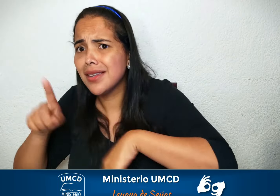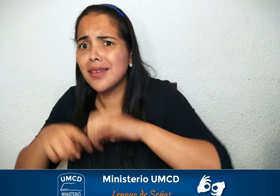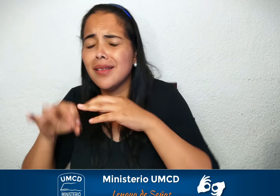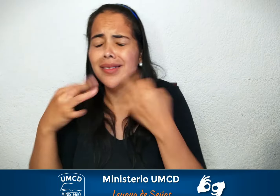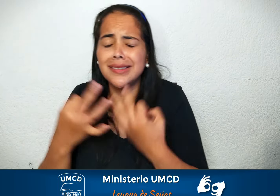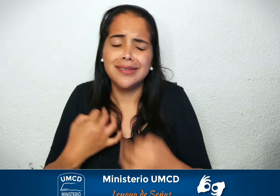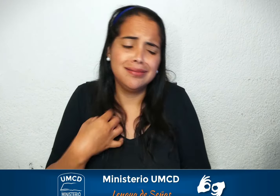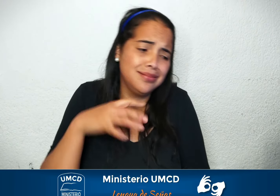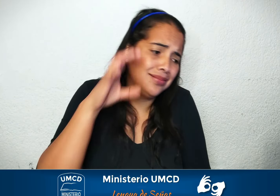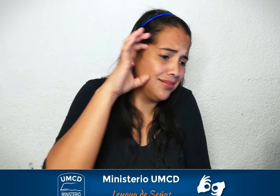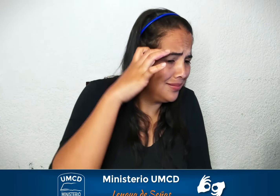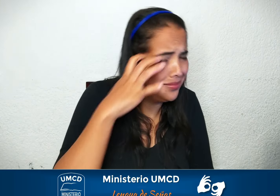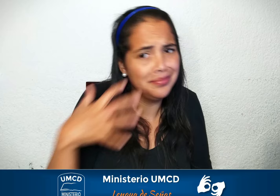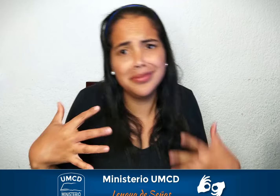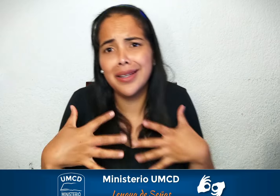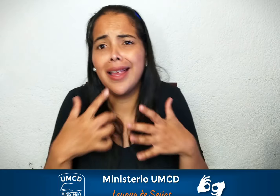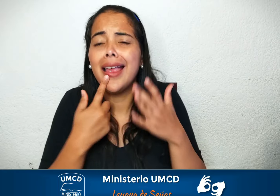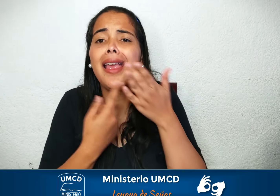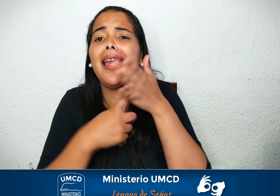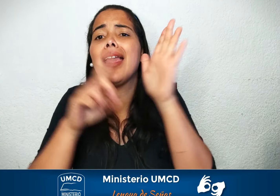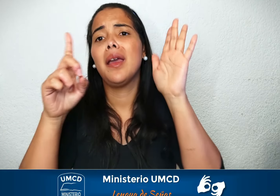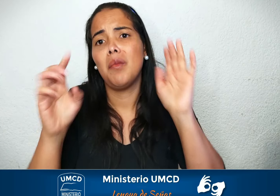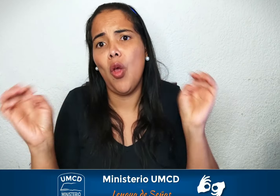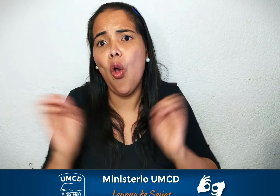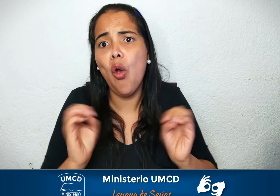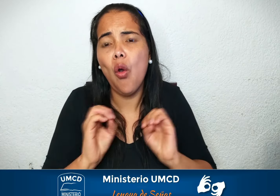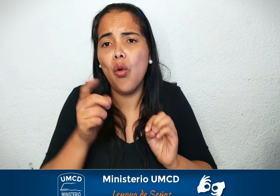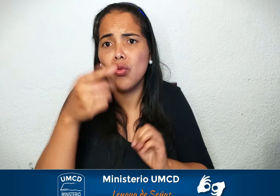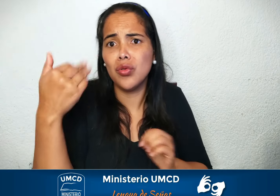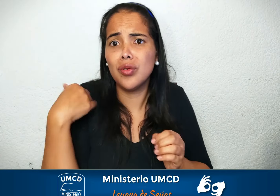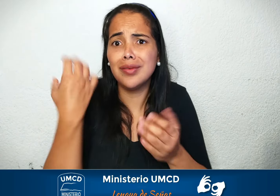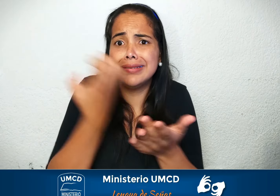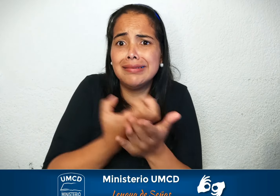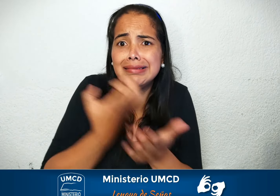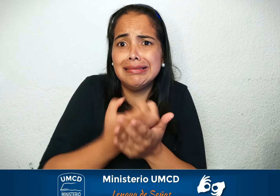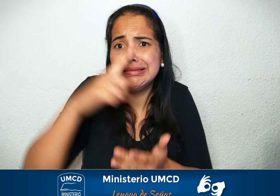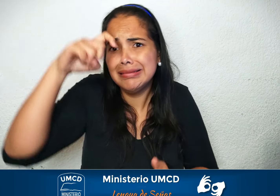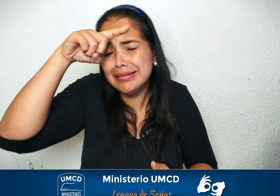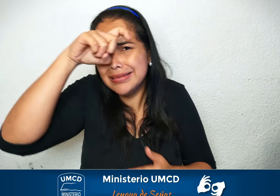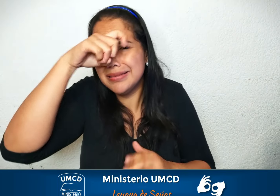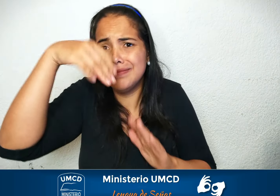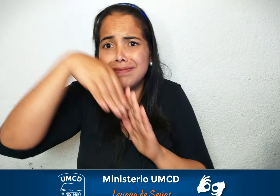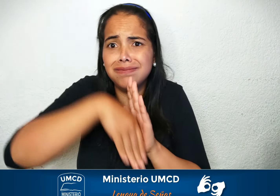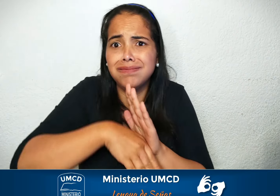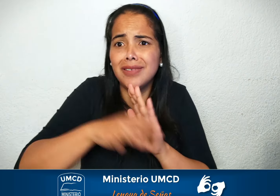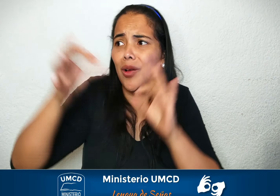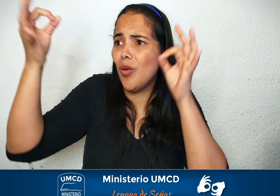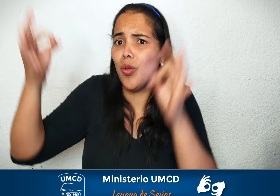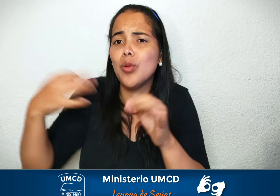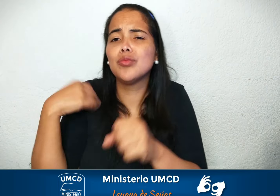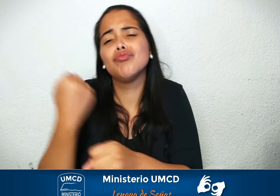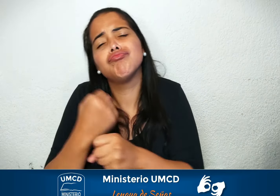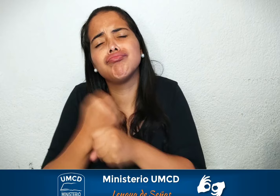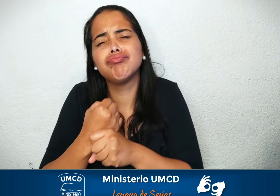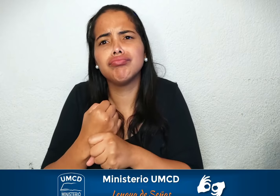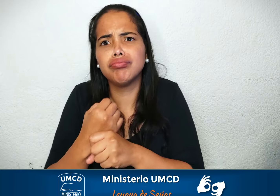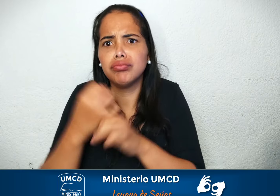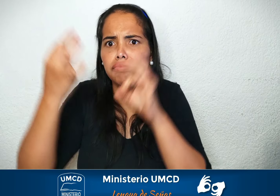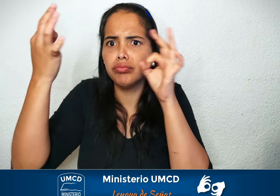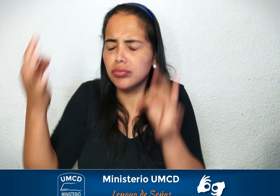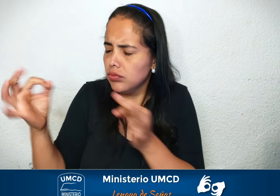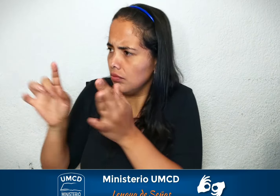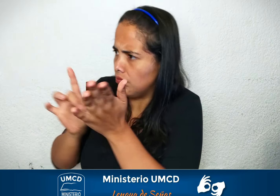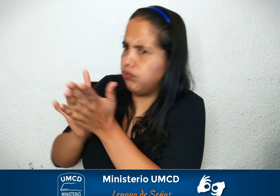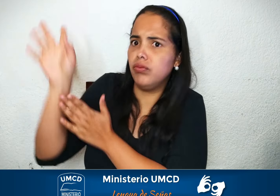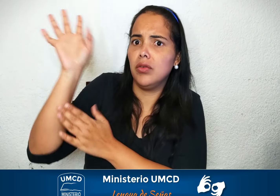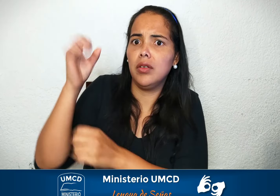o a familiares. Por ejemplo, cuando hay situaciones económicas difíciles en las empresas para las que trabajamos, una